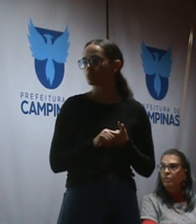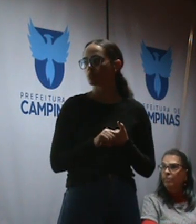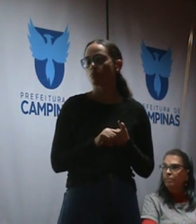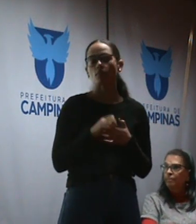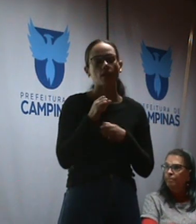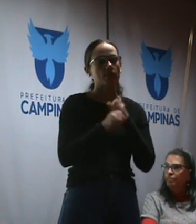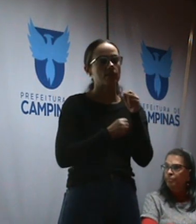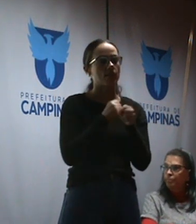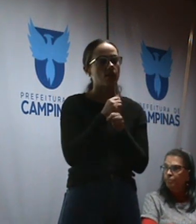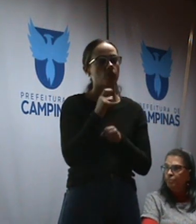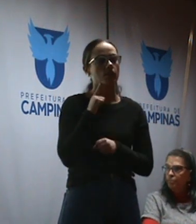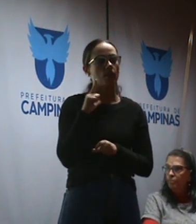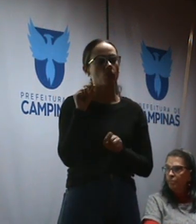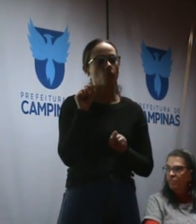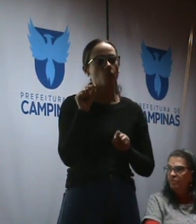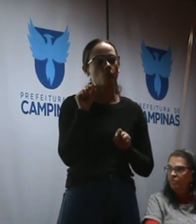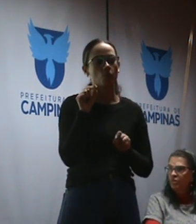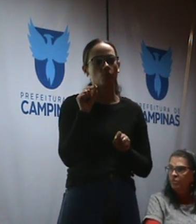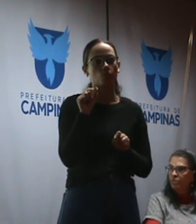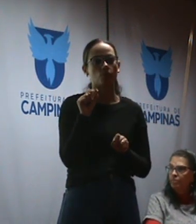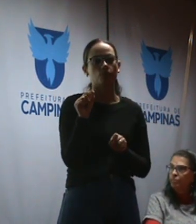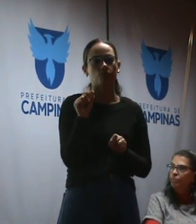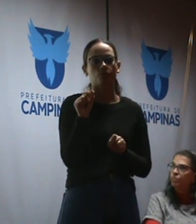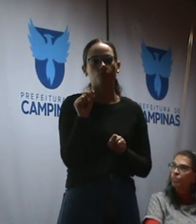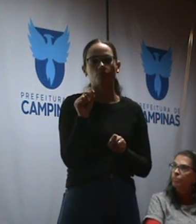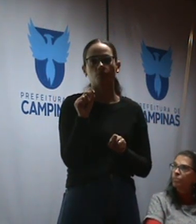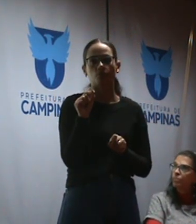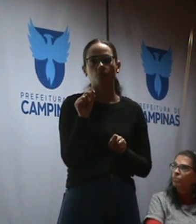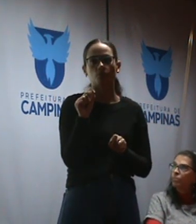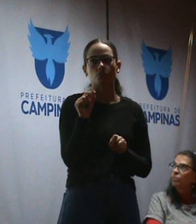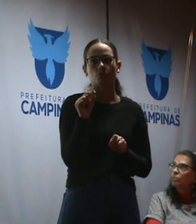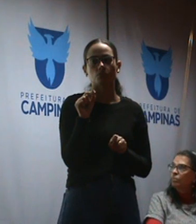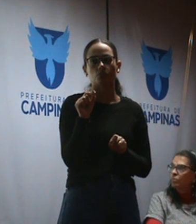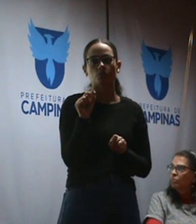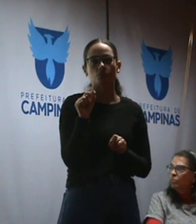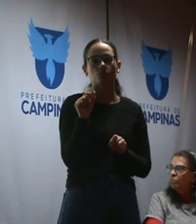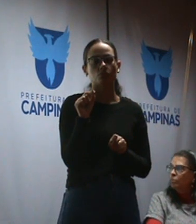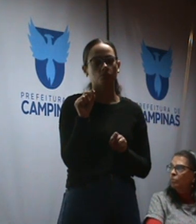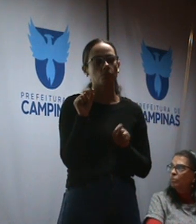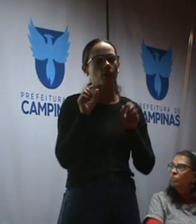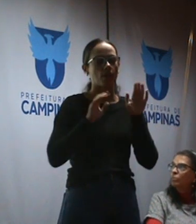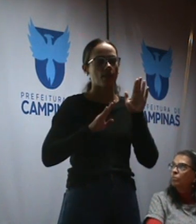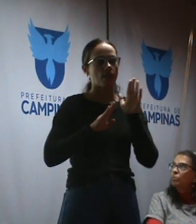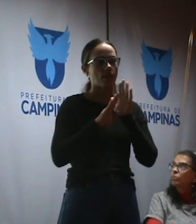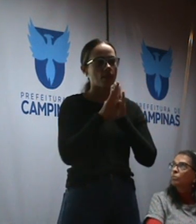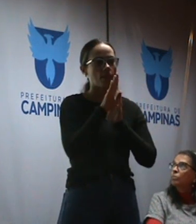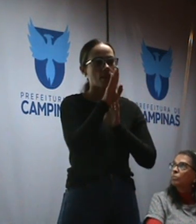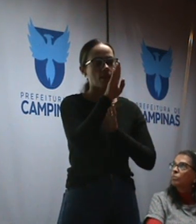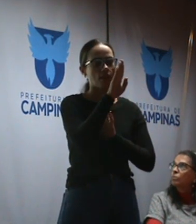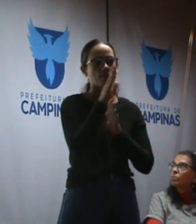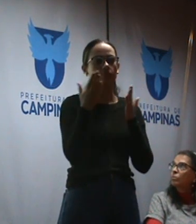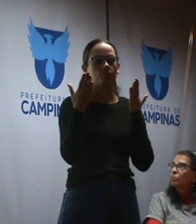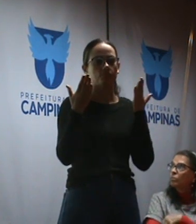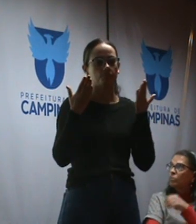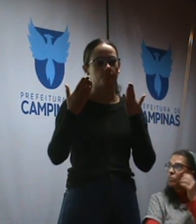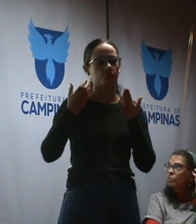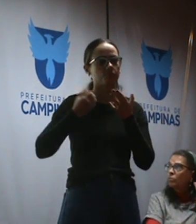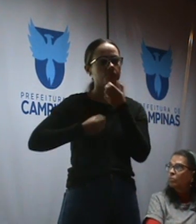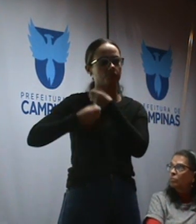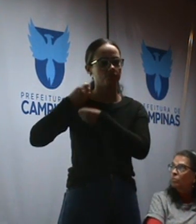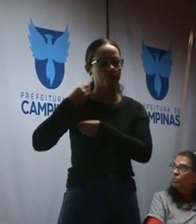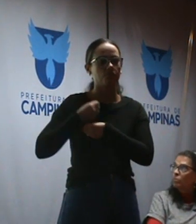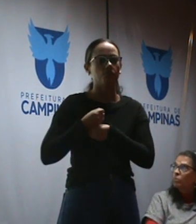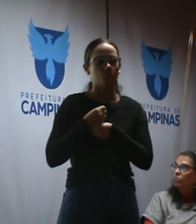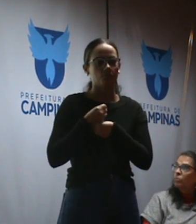está tendo um leve aumento do número de casos aí de dengue comparado ao ano